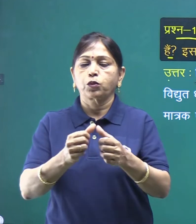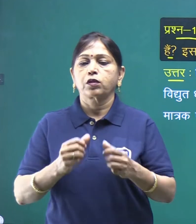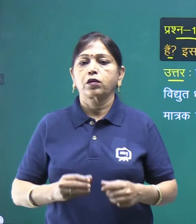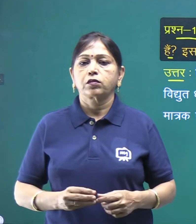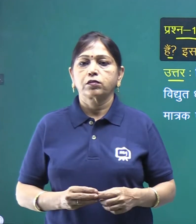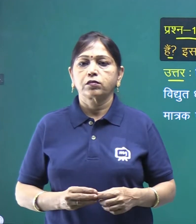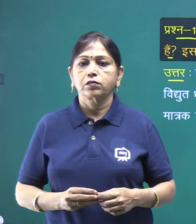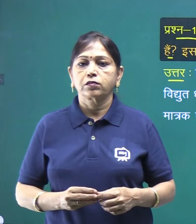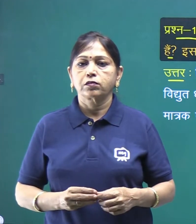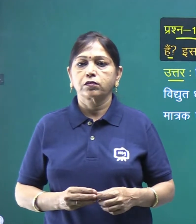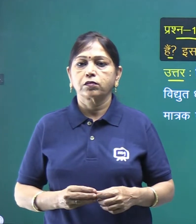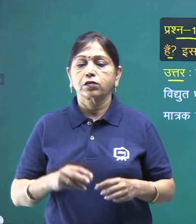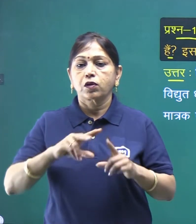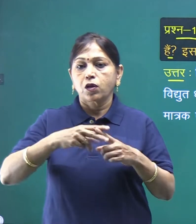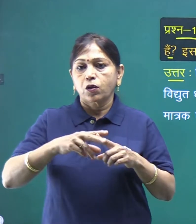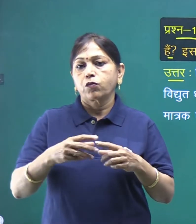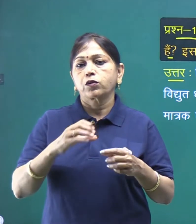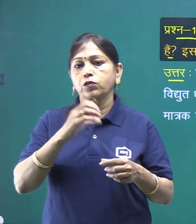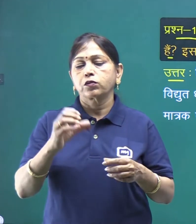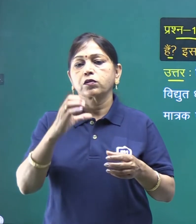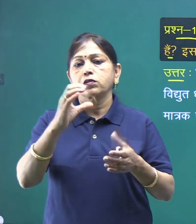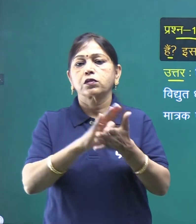उत्तर विद्युत आवेश के